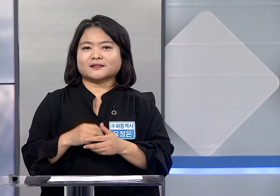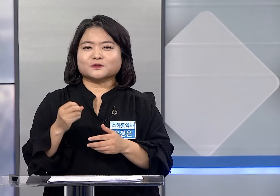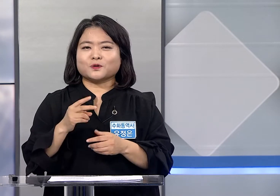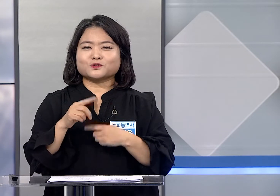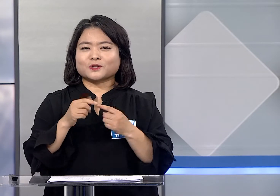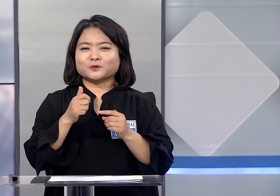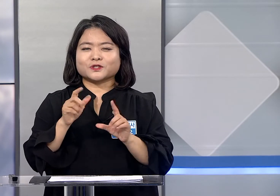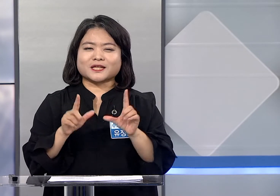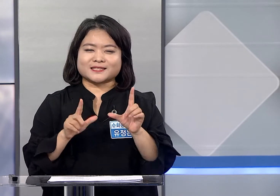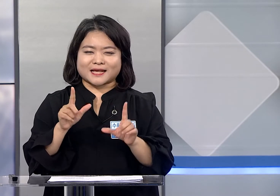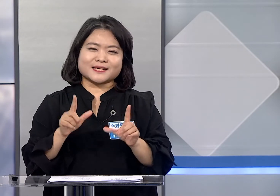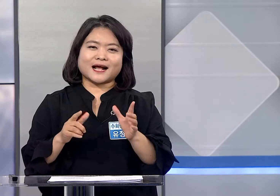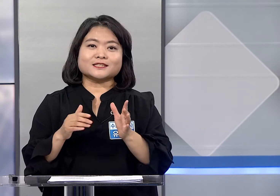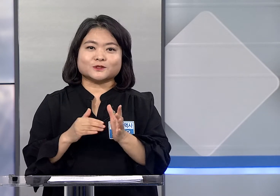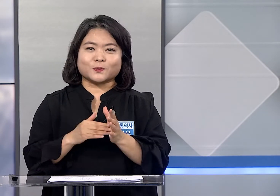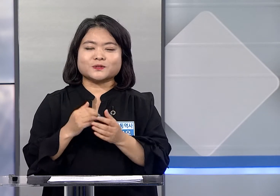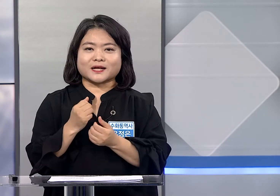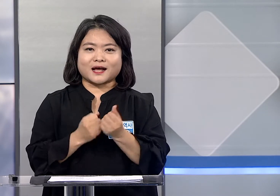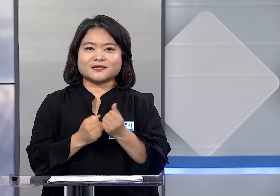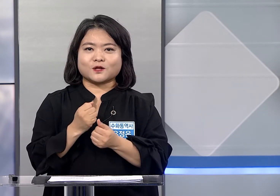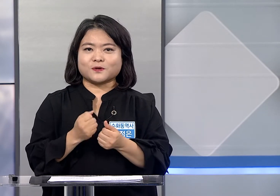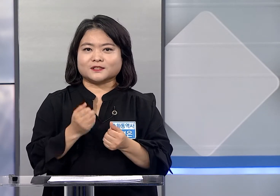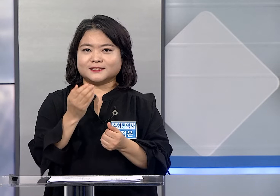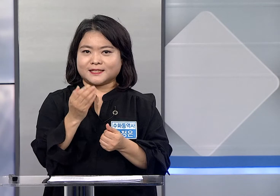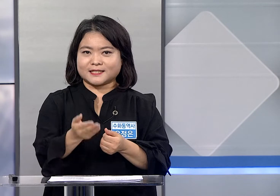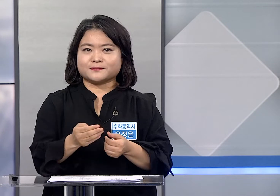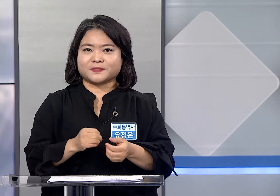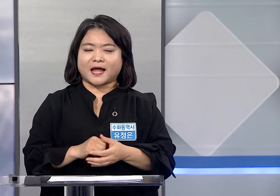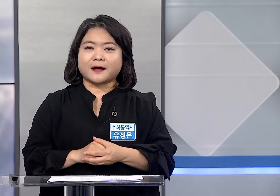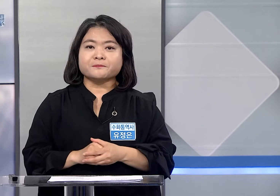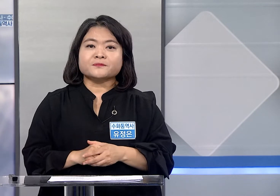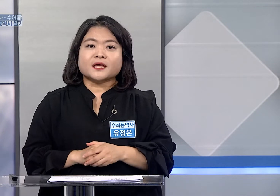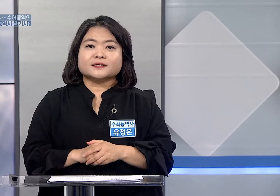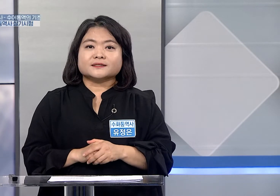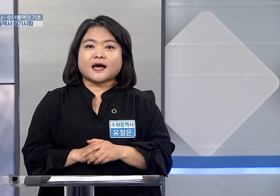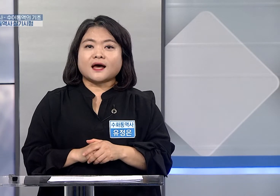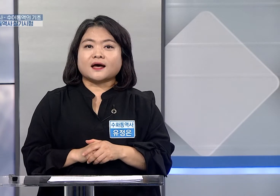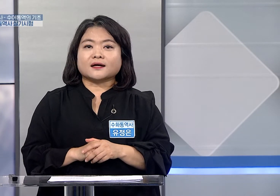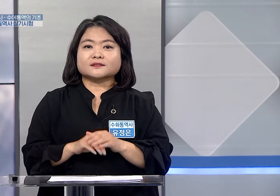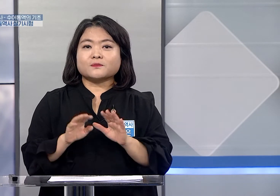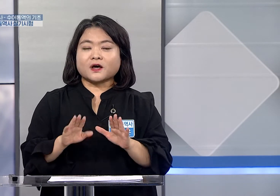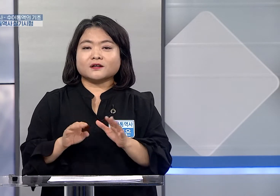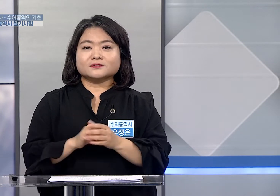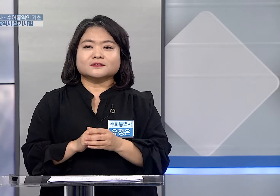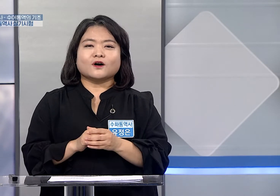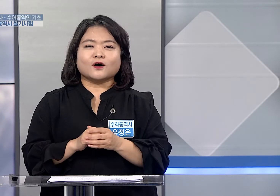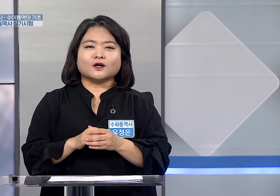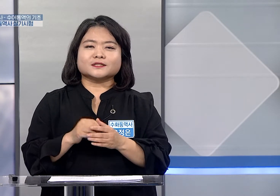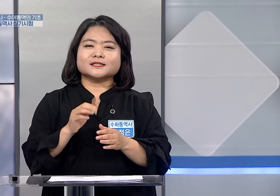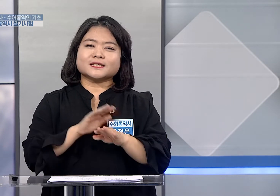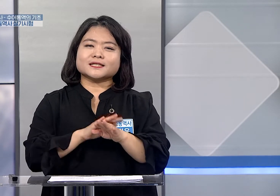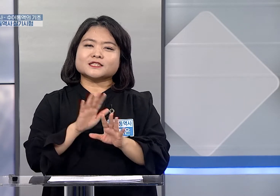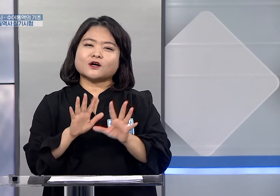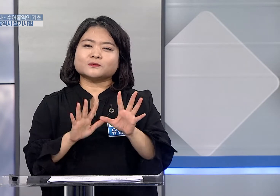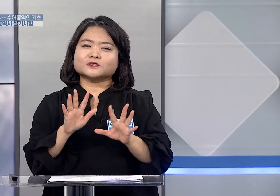그리고 수화통역사의 자세까지도 제가 설명을 드리겠습니다. 자, 그러면 실기 시험은